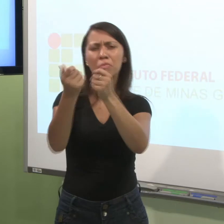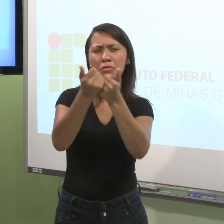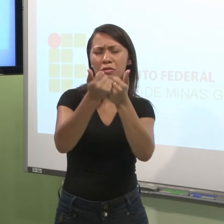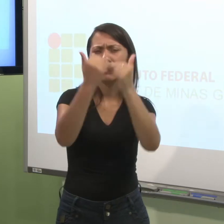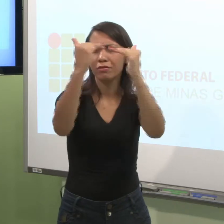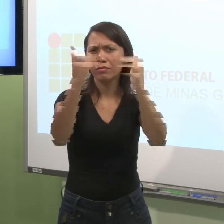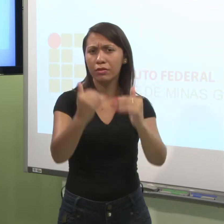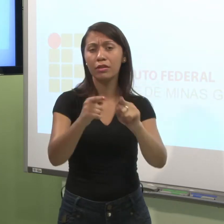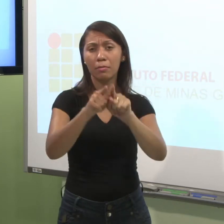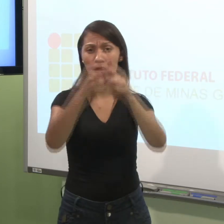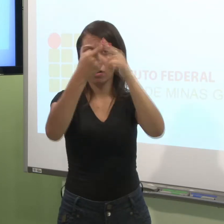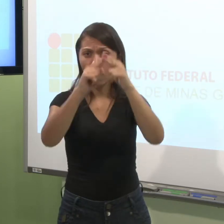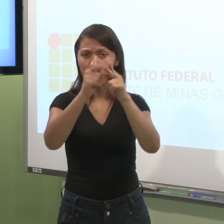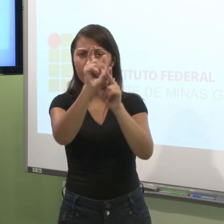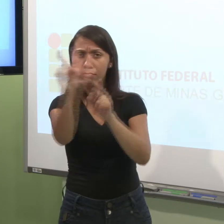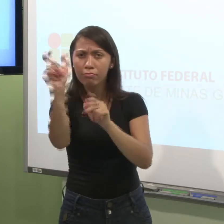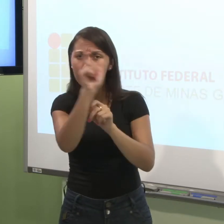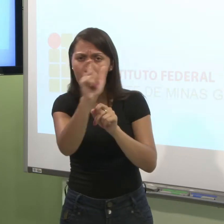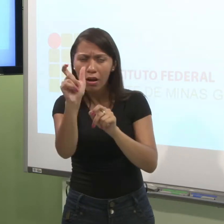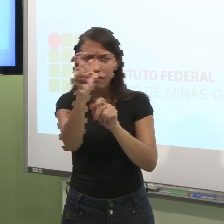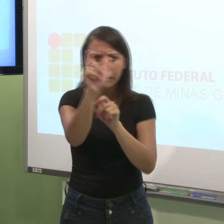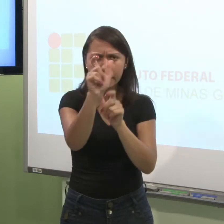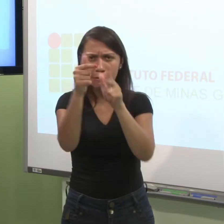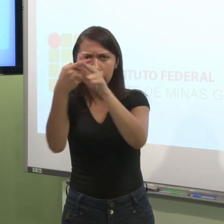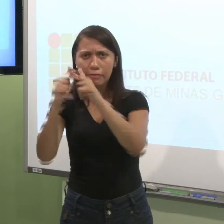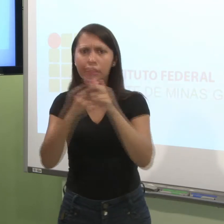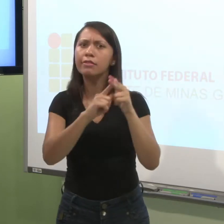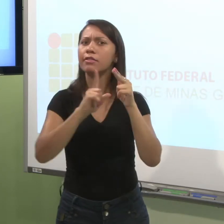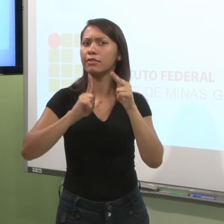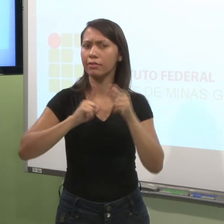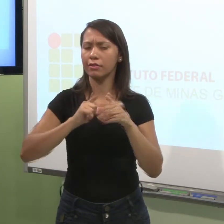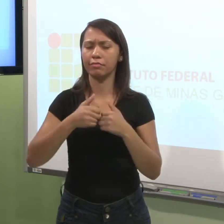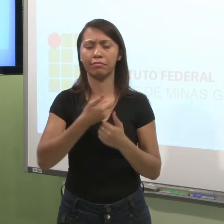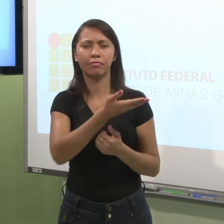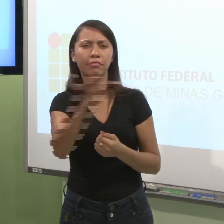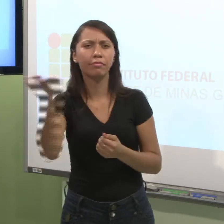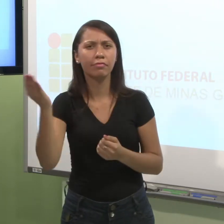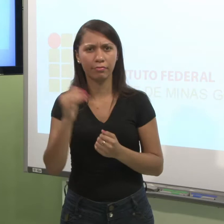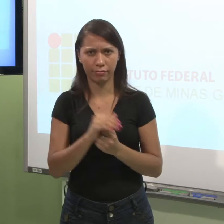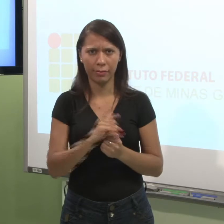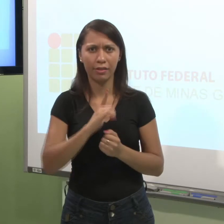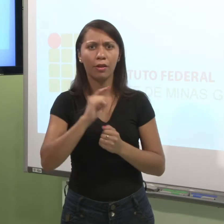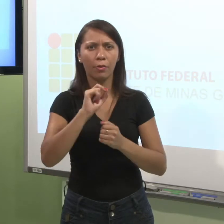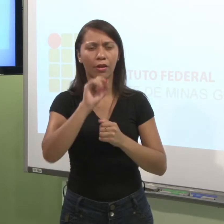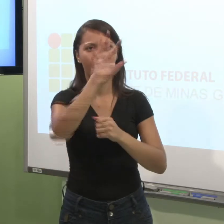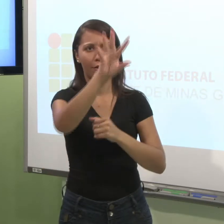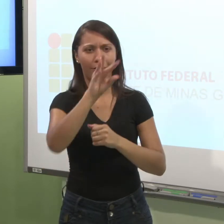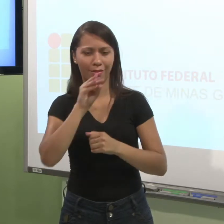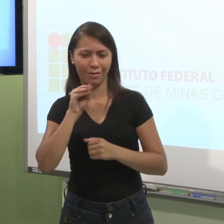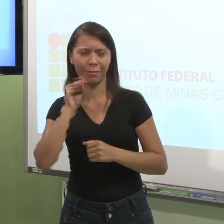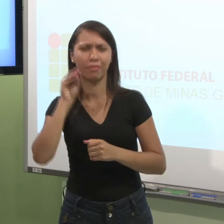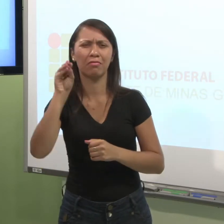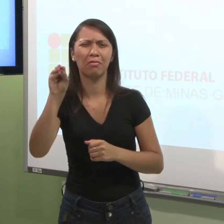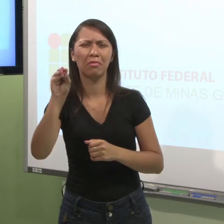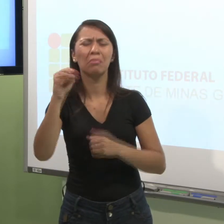ortográfica. Esses são alguns dos recursos. Para utilizar o recurso copiar, por exemplo, o que vocês precisam